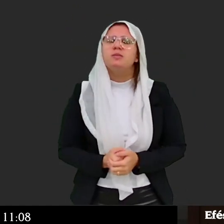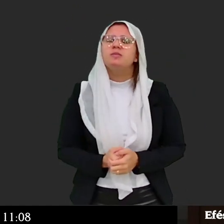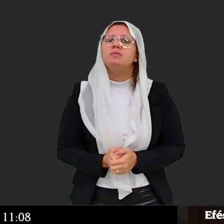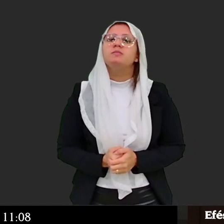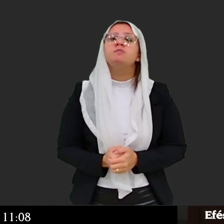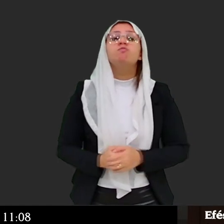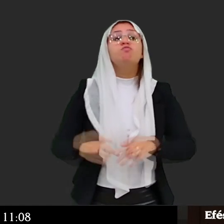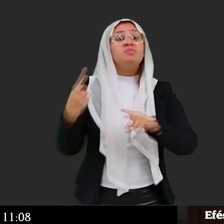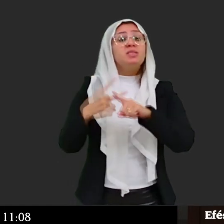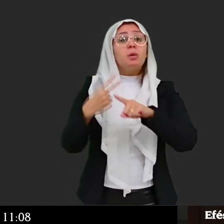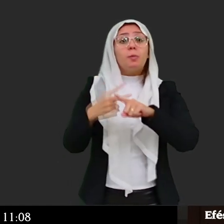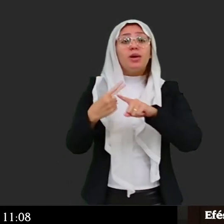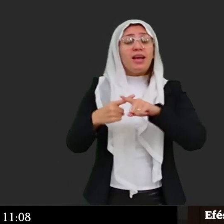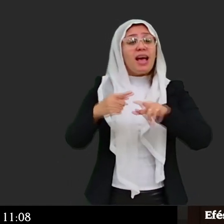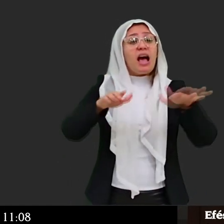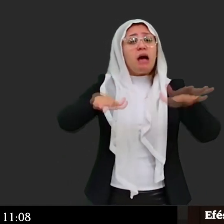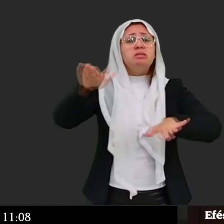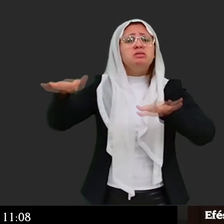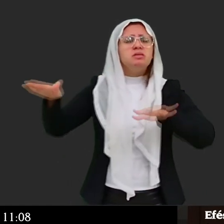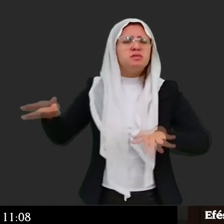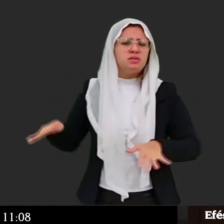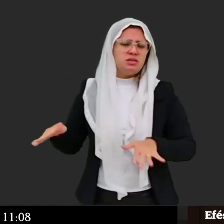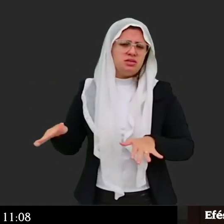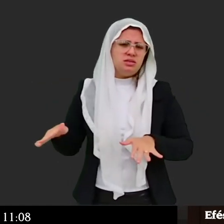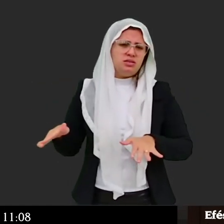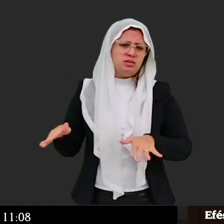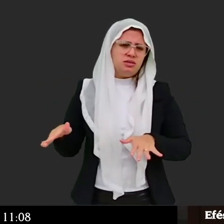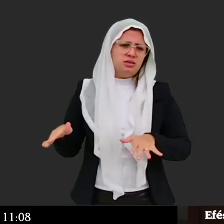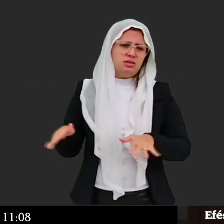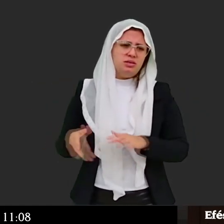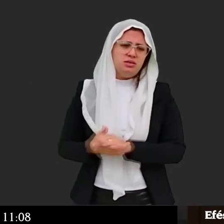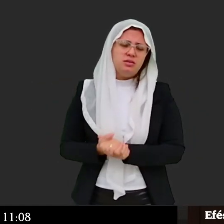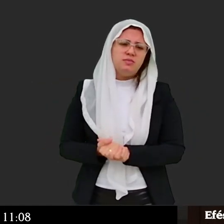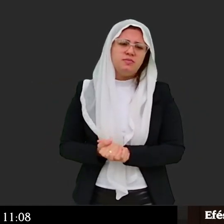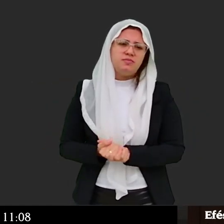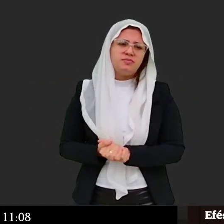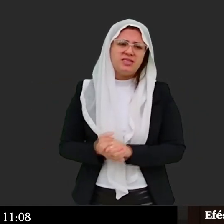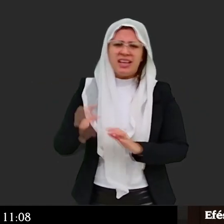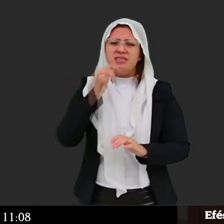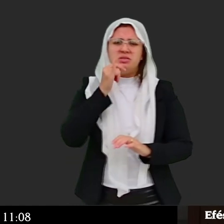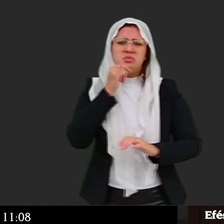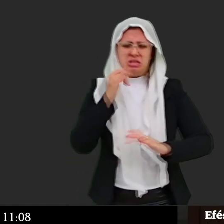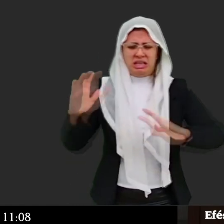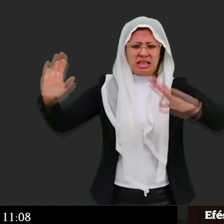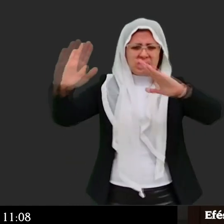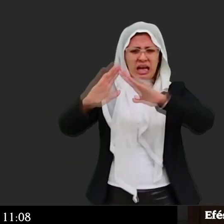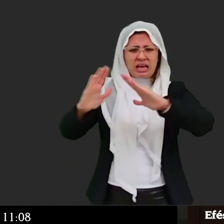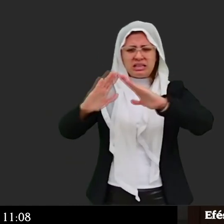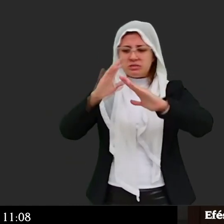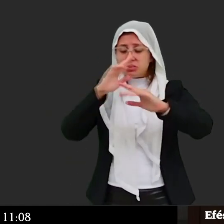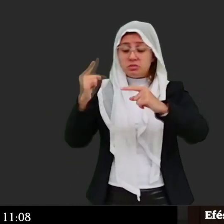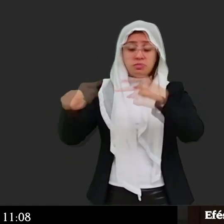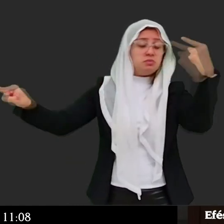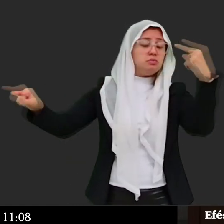Porque quantos que vivem dentro do lar, falando materialmente, que é um sofrimento.